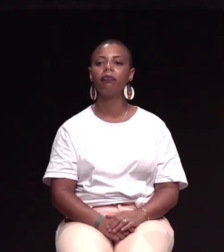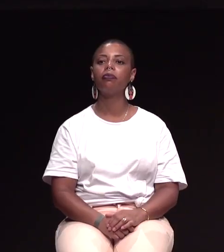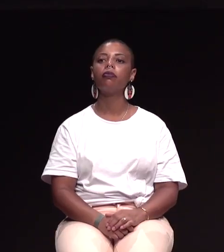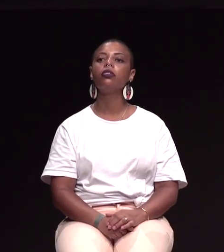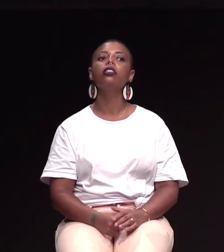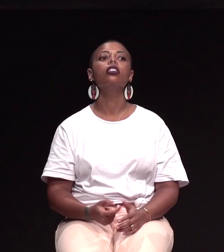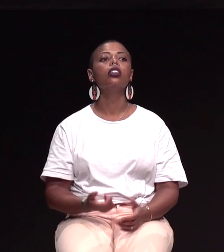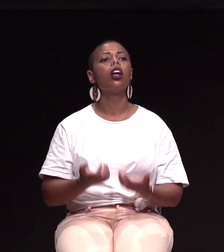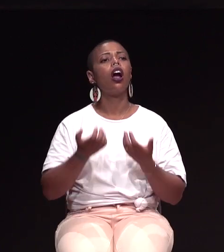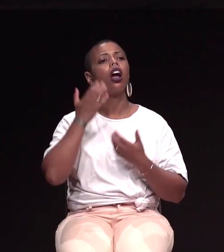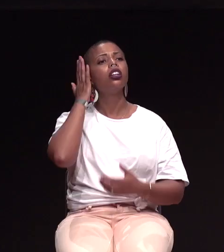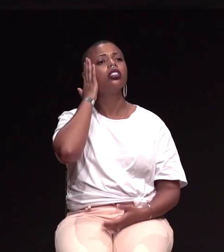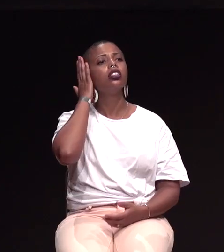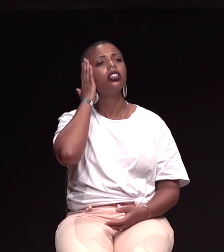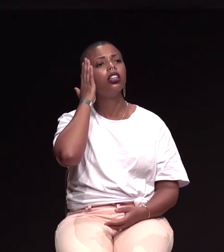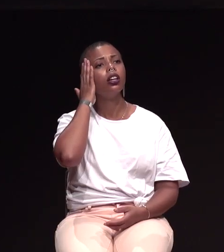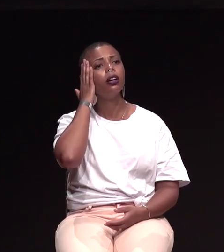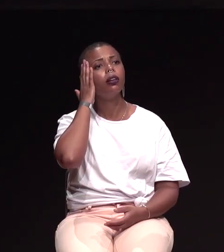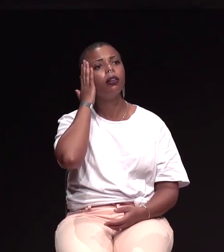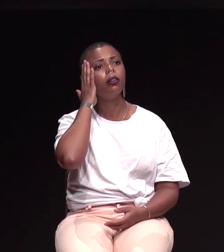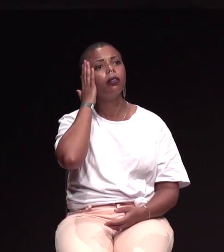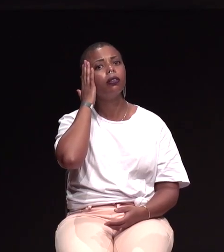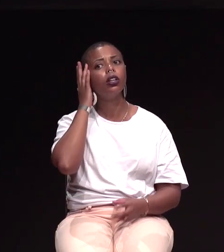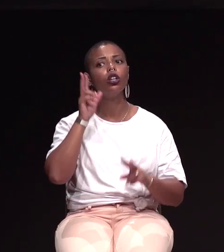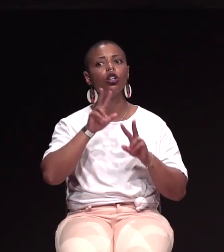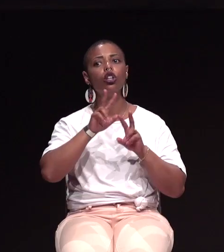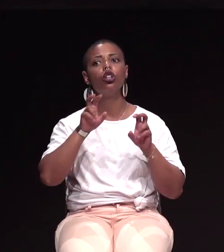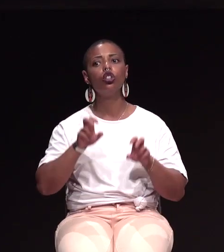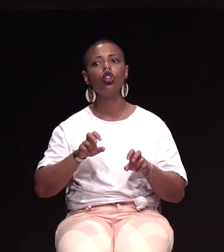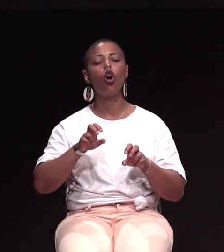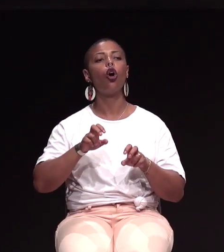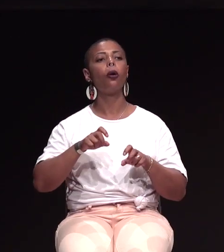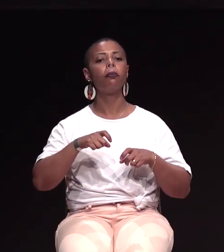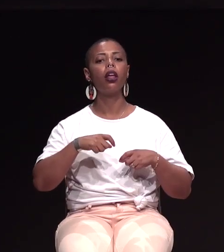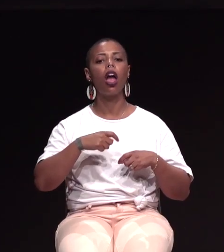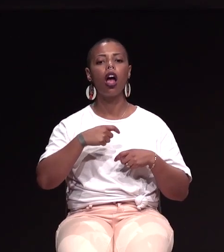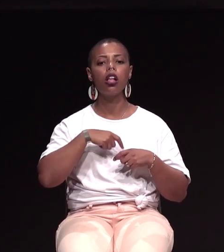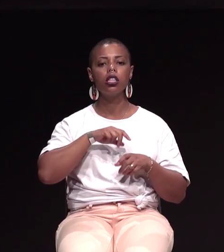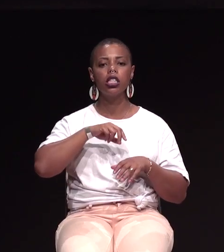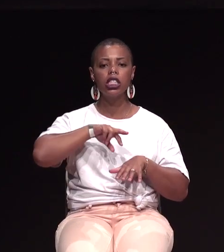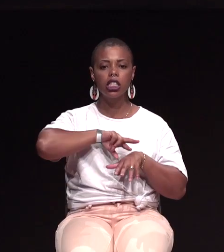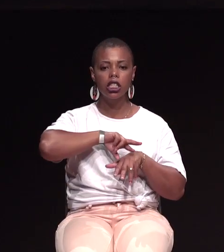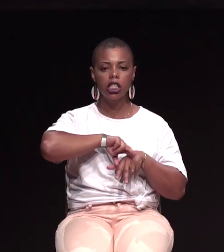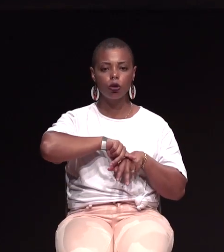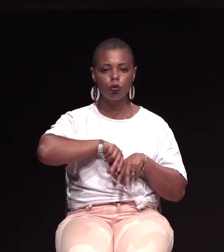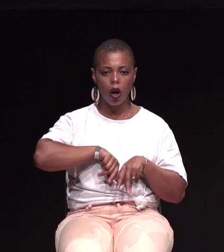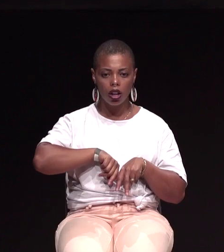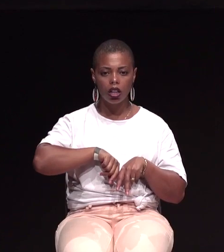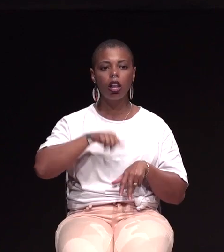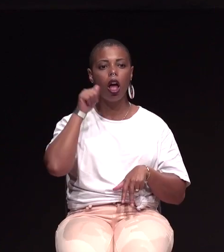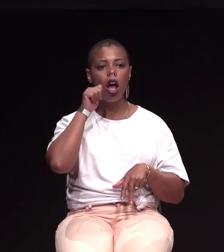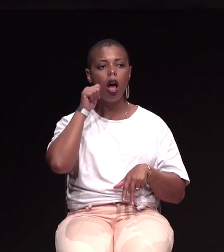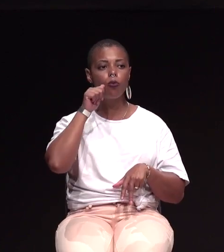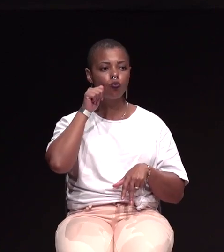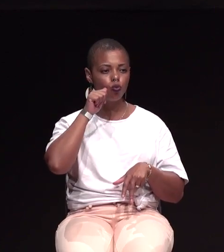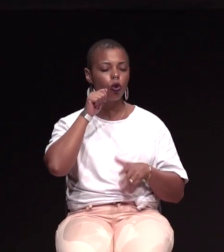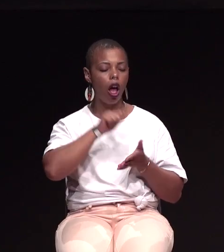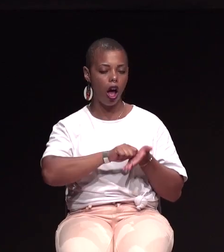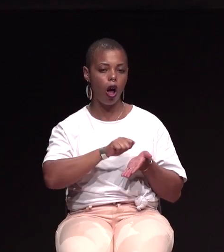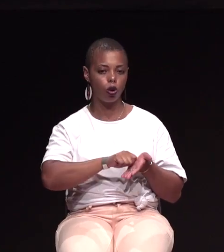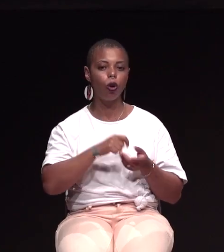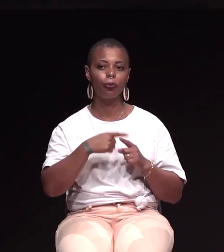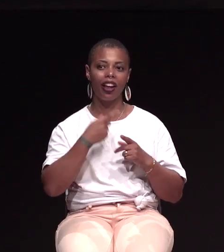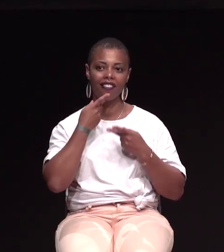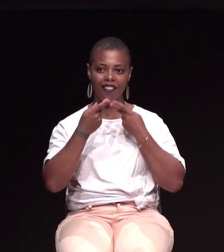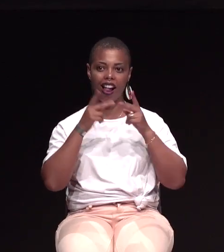Eu queria saber um pouco sobre a questão da sexualidade das autoras mulheres, assim, com um pouco que a gente discutisse essa questão, porque me